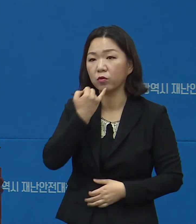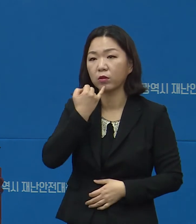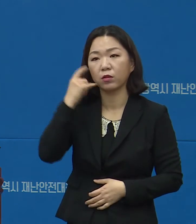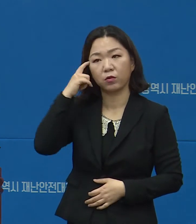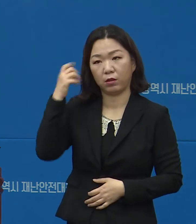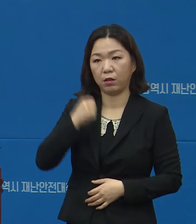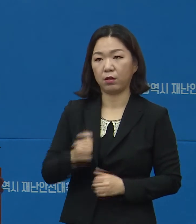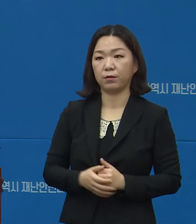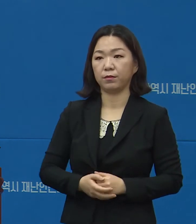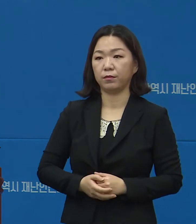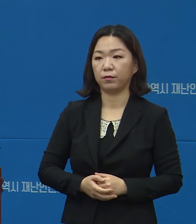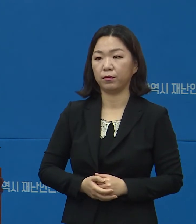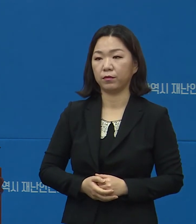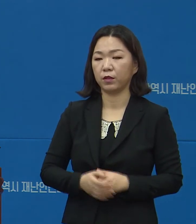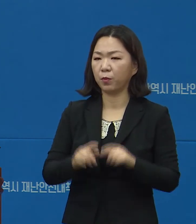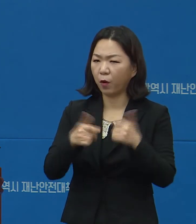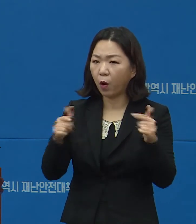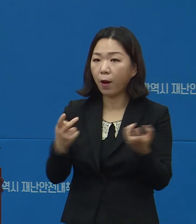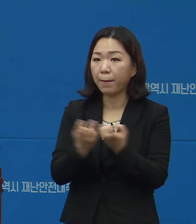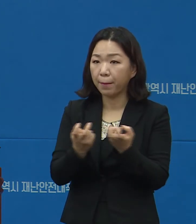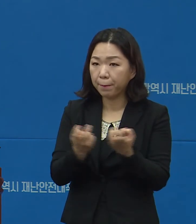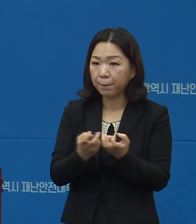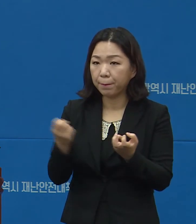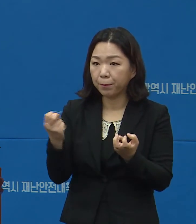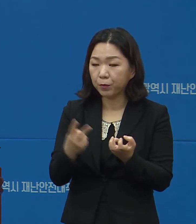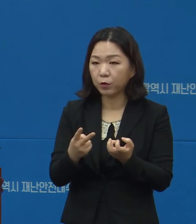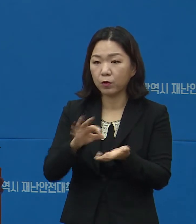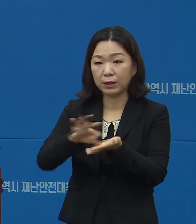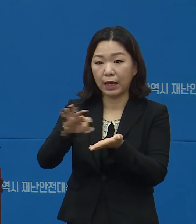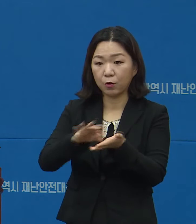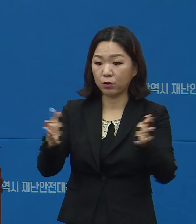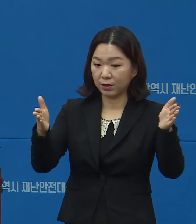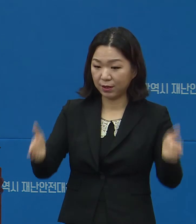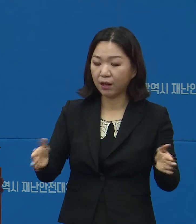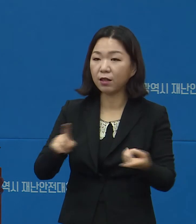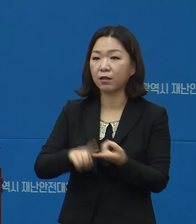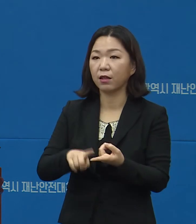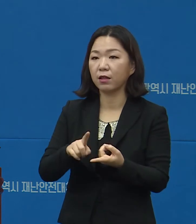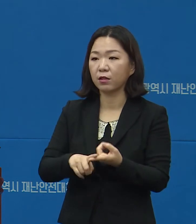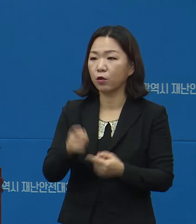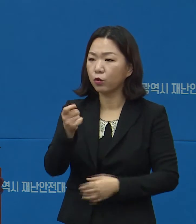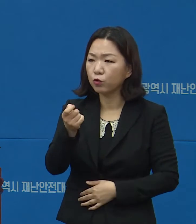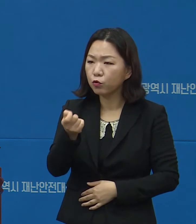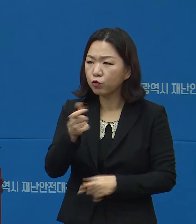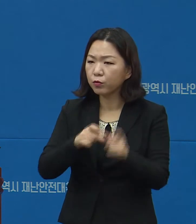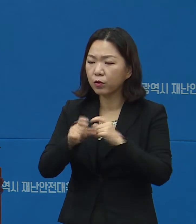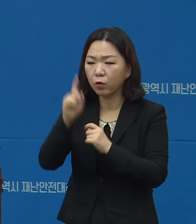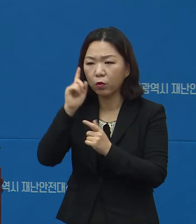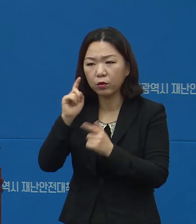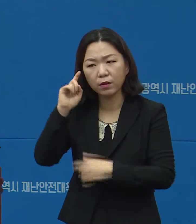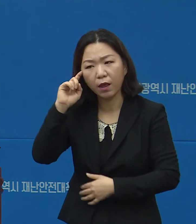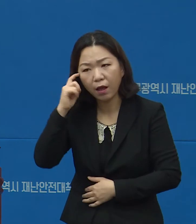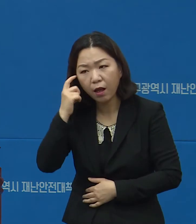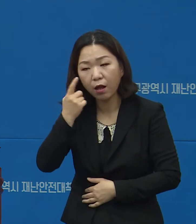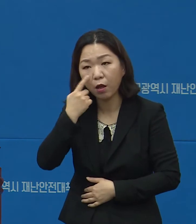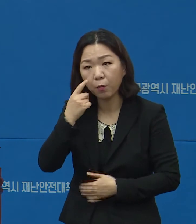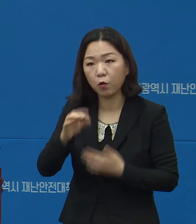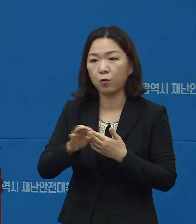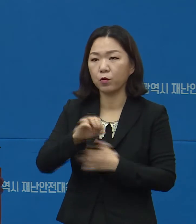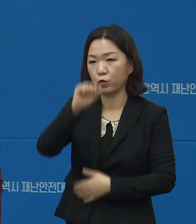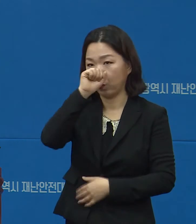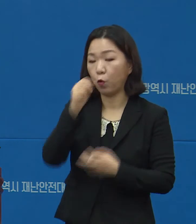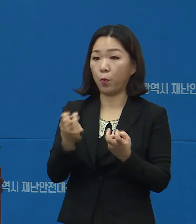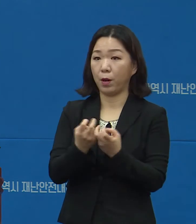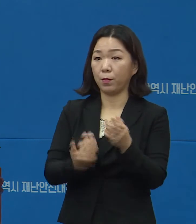좋다고 생각합니다. 여러 가지 방법과 그리고 사용기간에 대해서는 우리가 조금만 생각하면은 좋은 방법이 있을 수